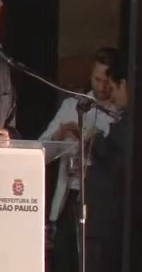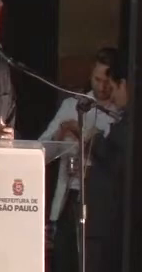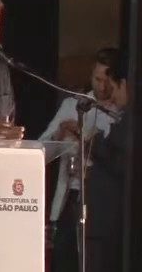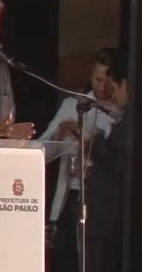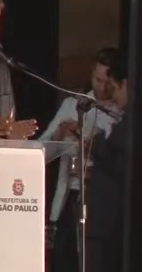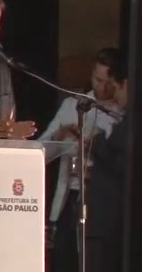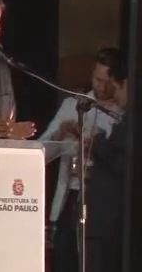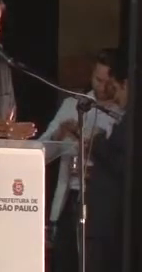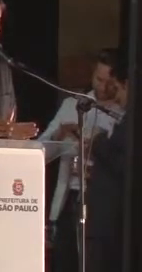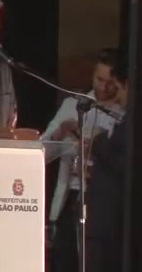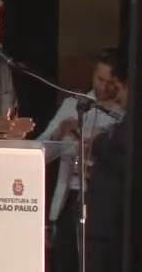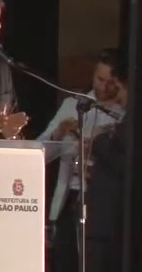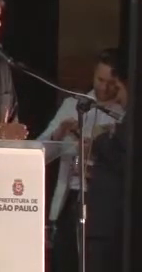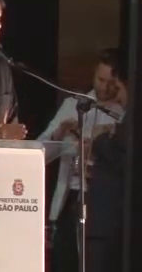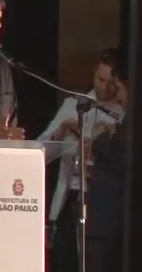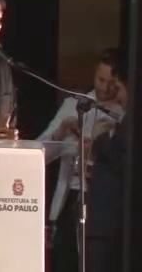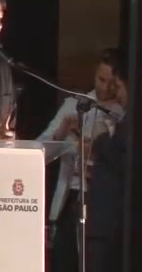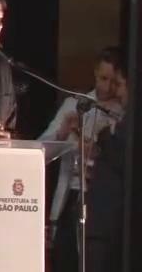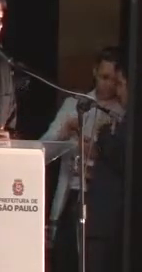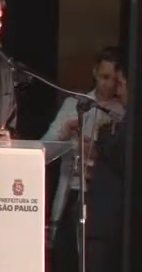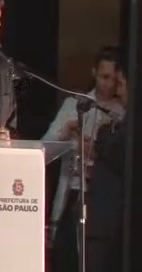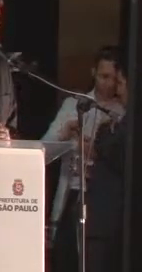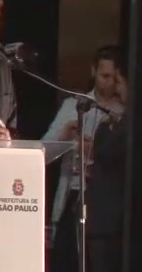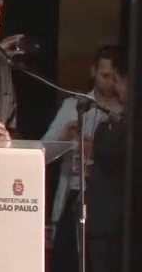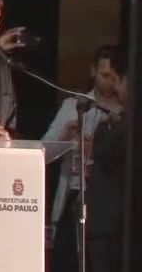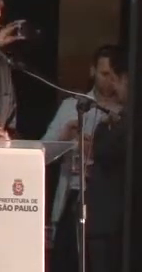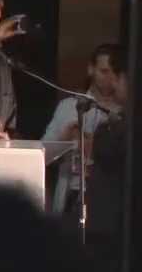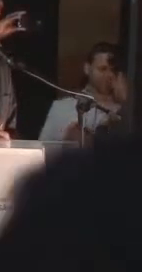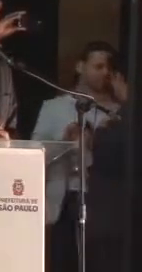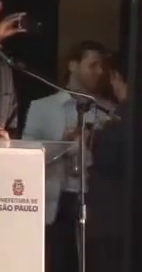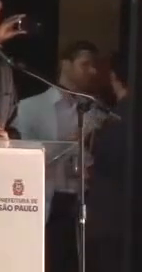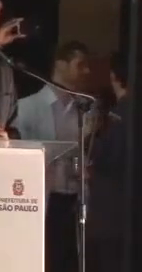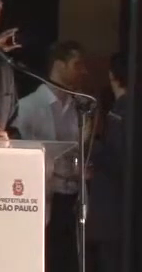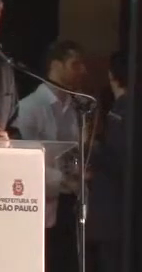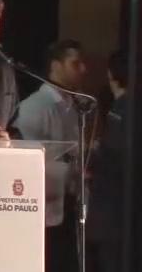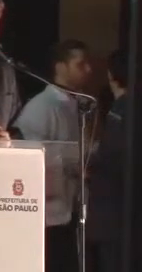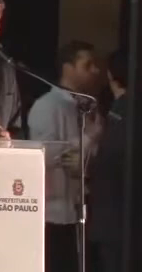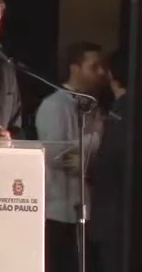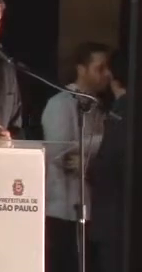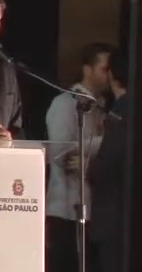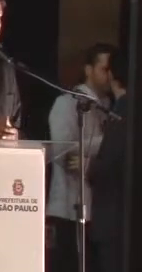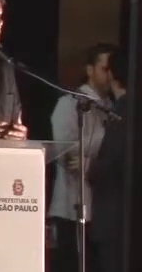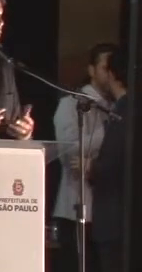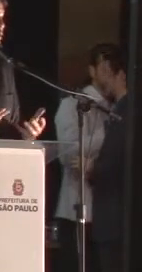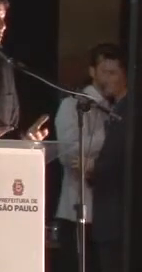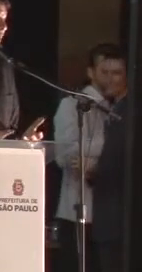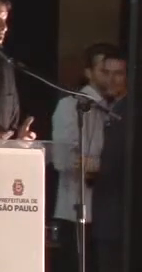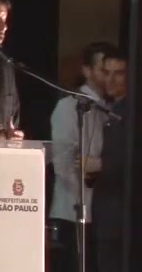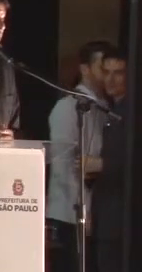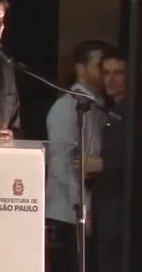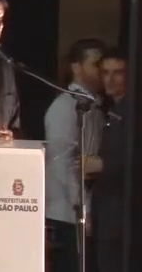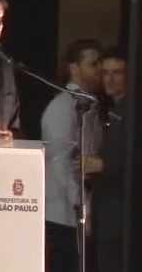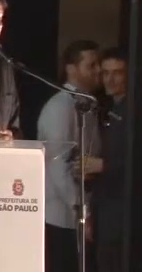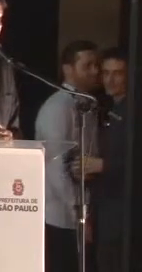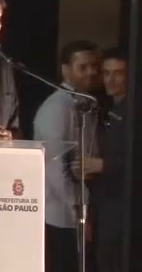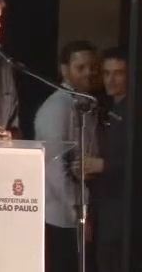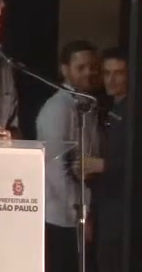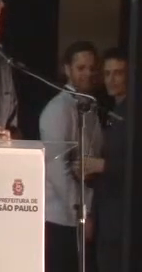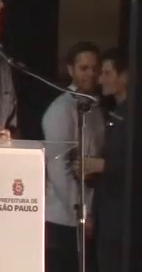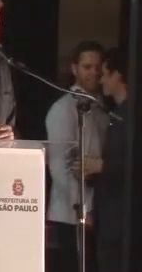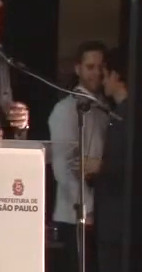uma pessoa de extrema importância para a história de São Paulo, que eu tive a oportunidade de